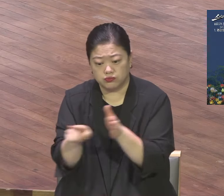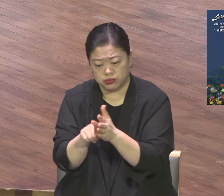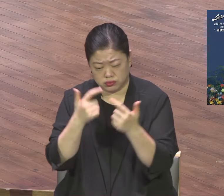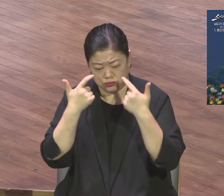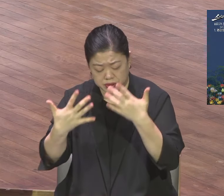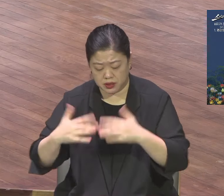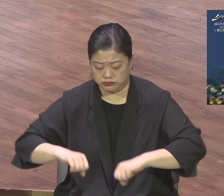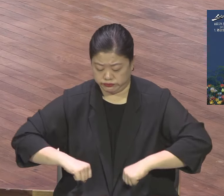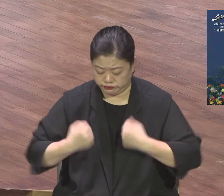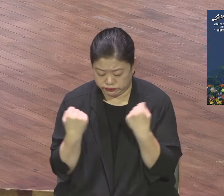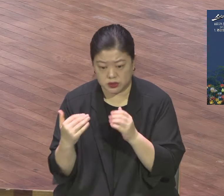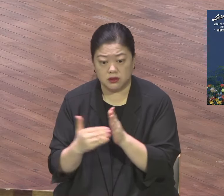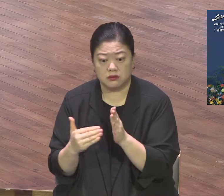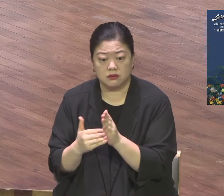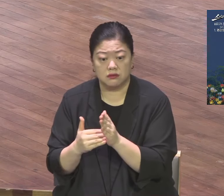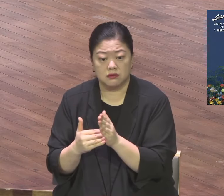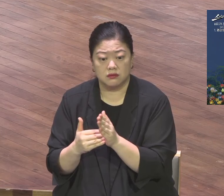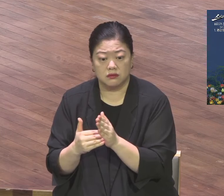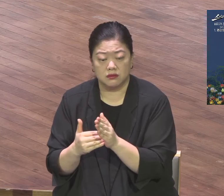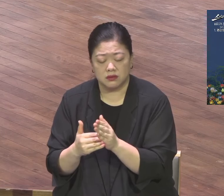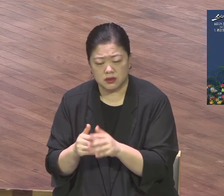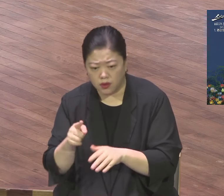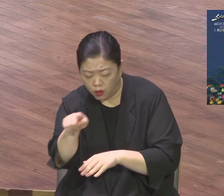사람을 하나님 중심 보시잖아요.